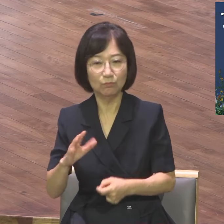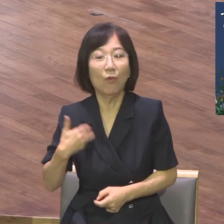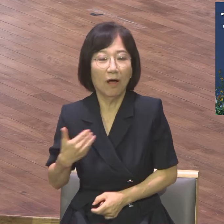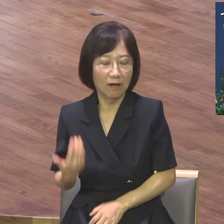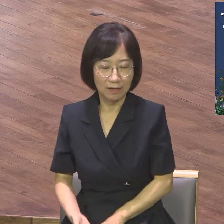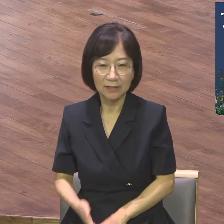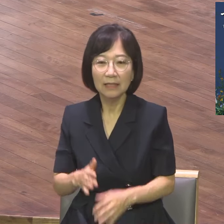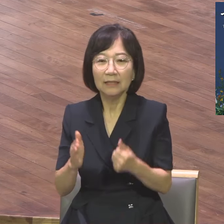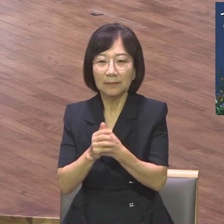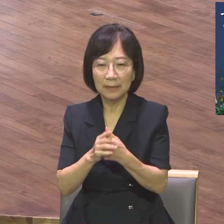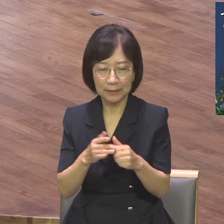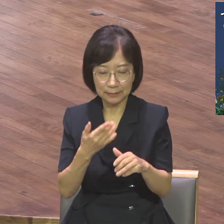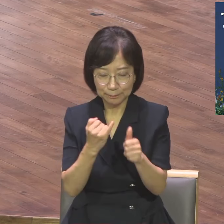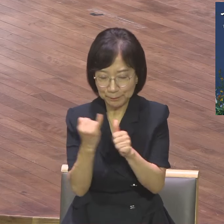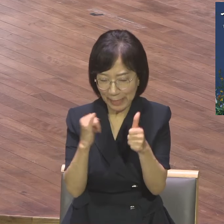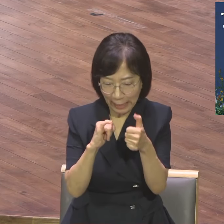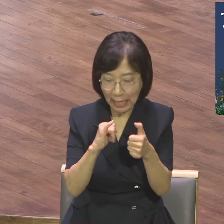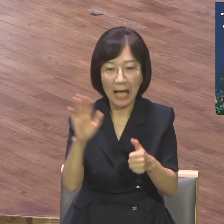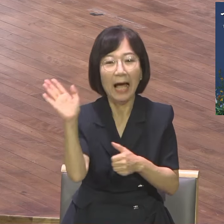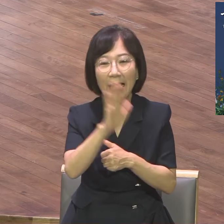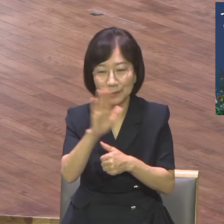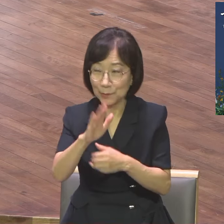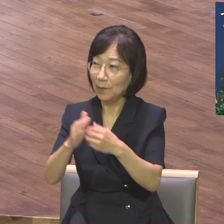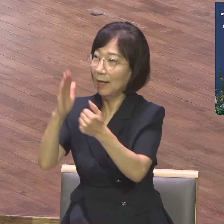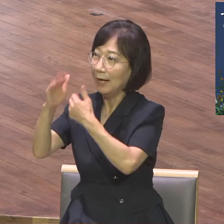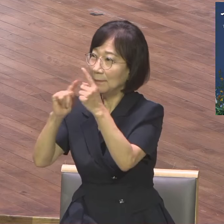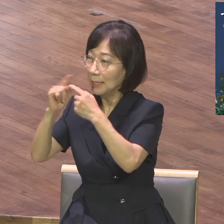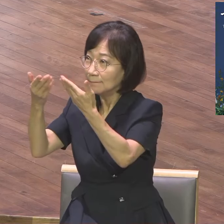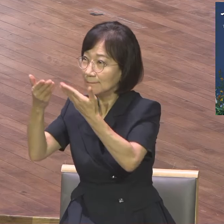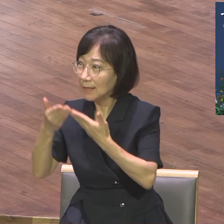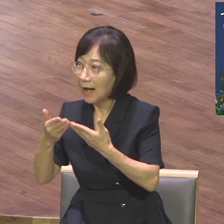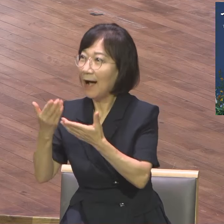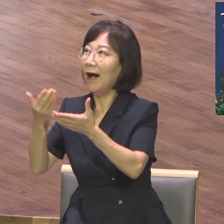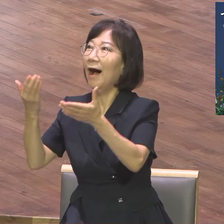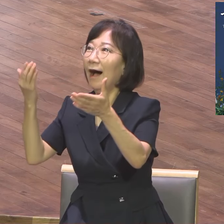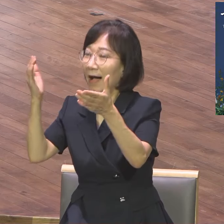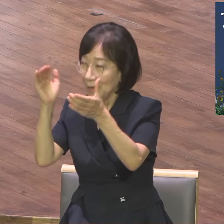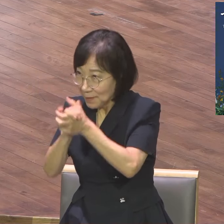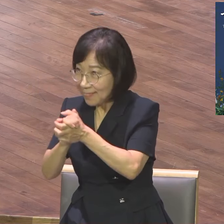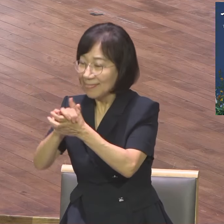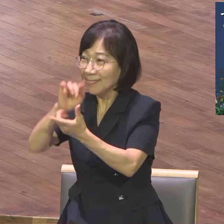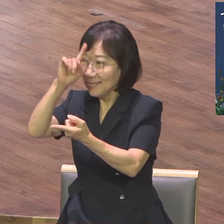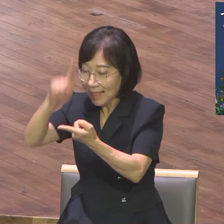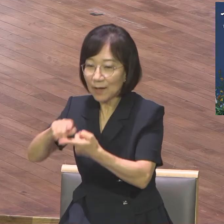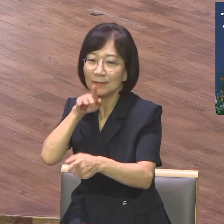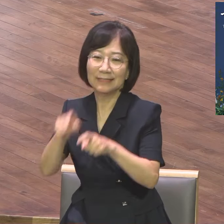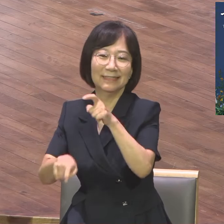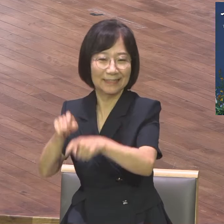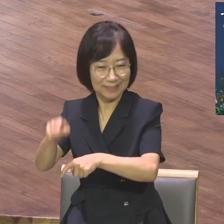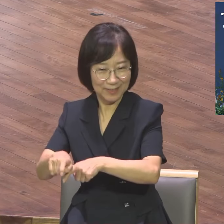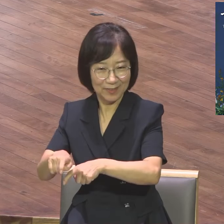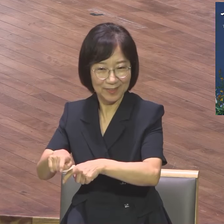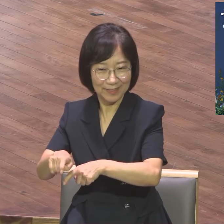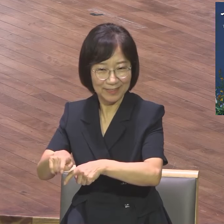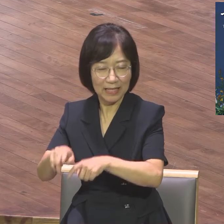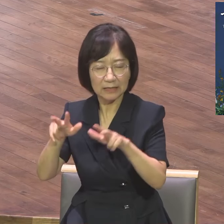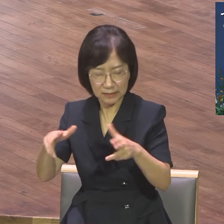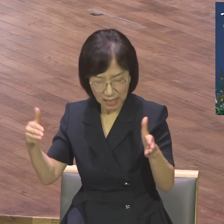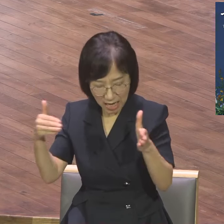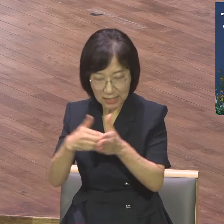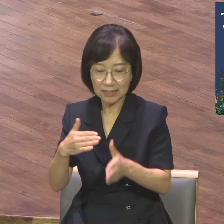하나님이 내게 딱 주면, 아, 내게 내 말로 말씀 주시구나. 깨달으면 그대로 실시. 저는 그래